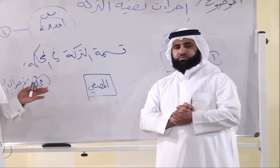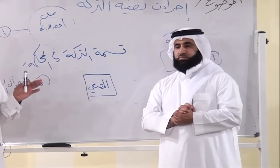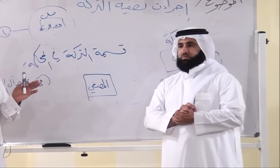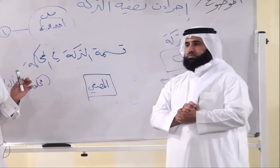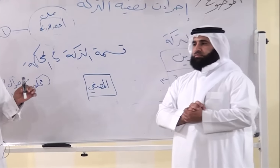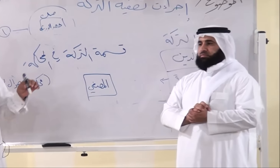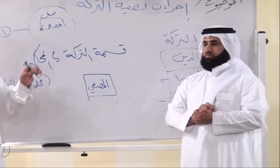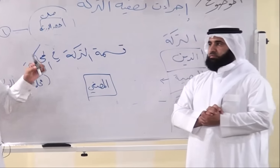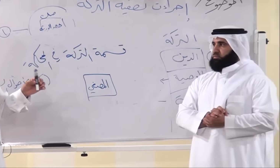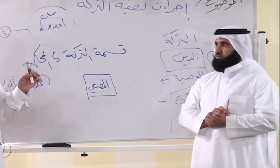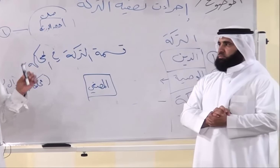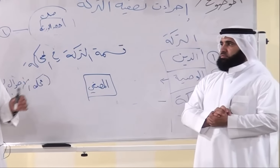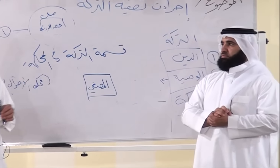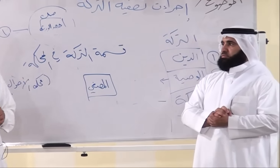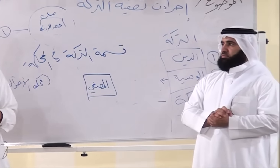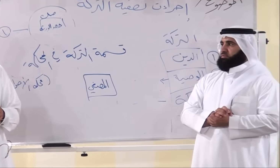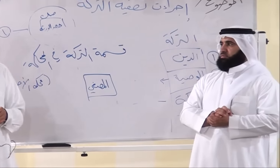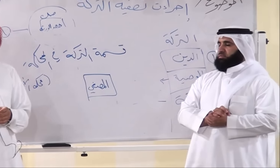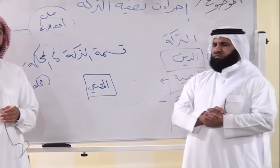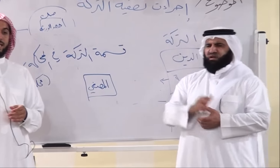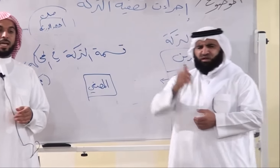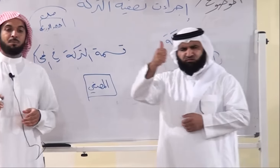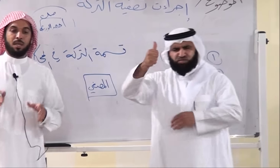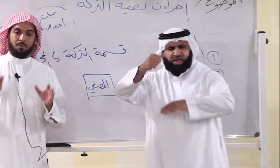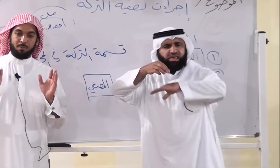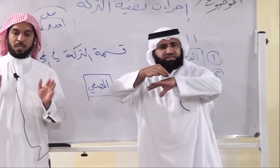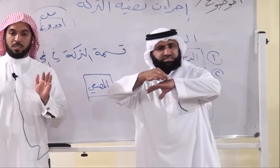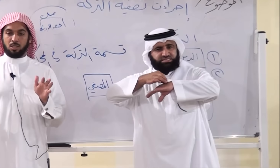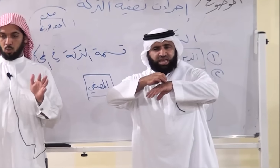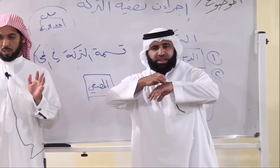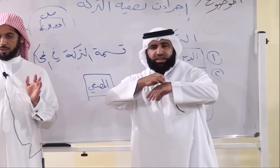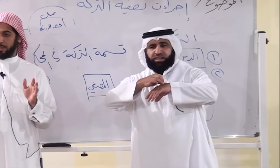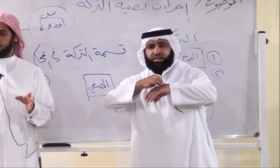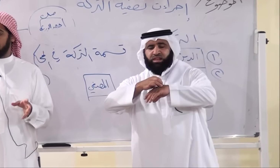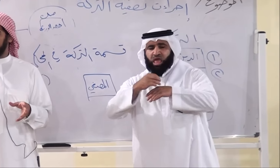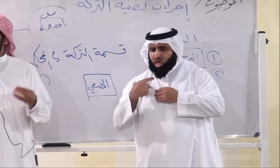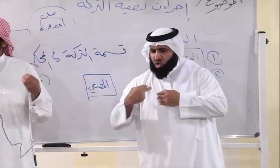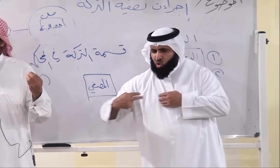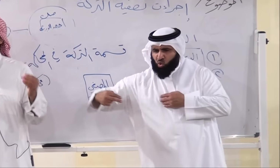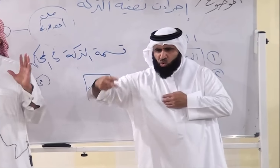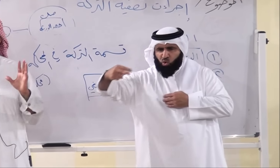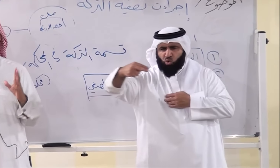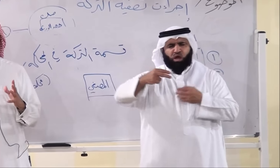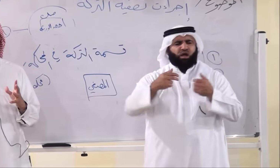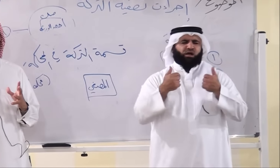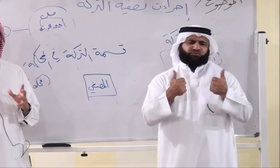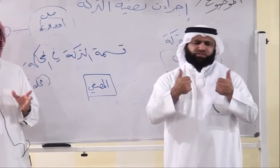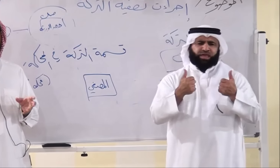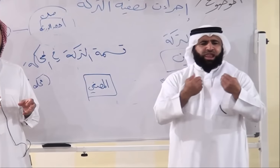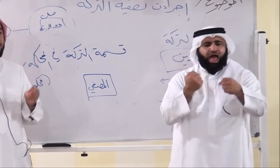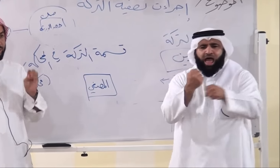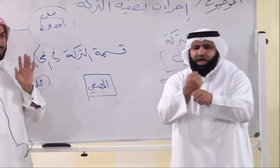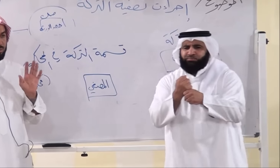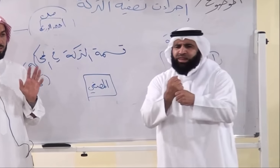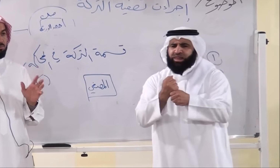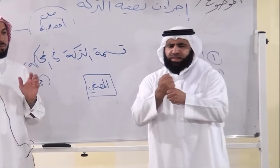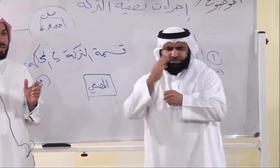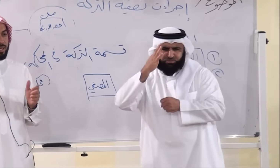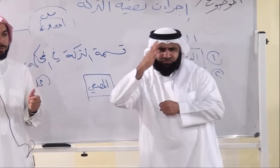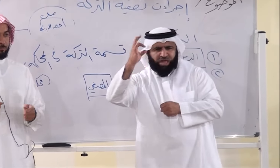فالإنسان دائما أرجع وأقول دائما يحاول يتعامل مع بقية الورثة بالسياسة